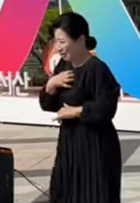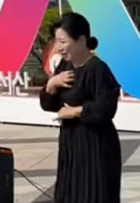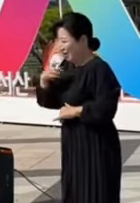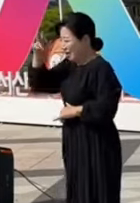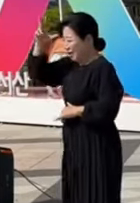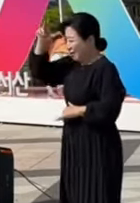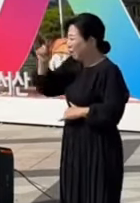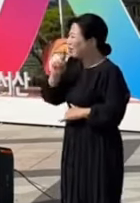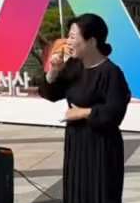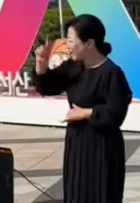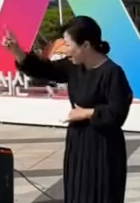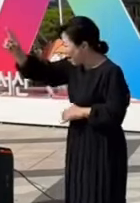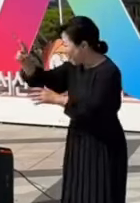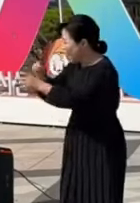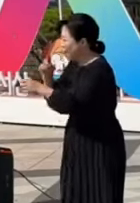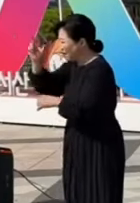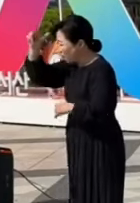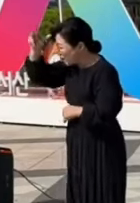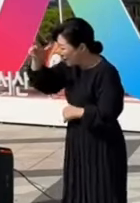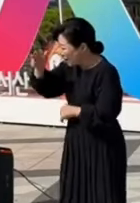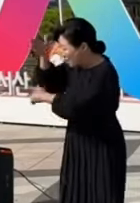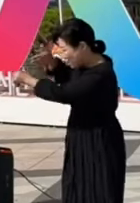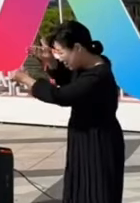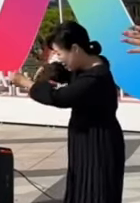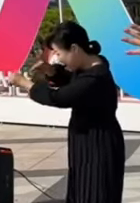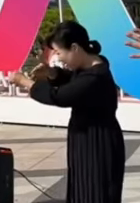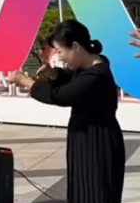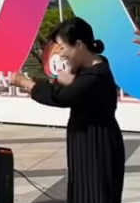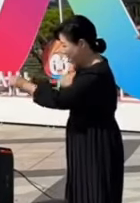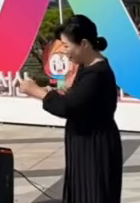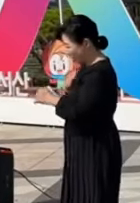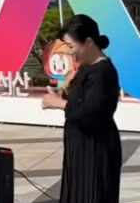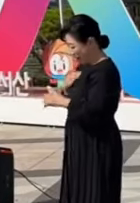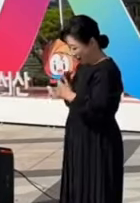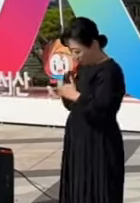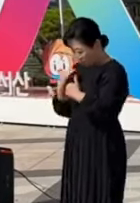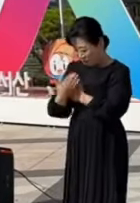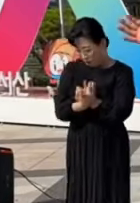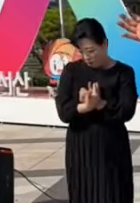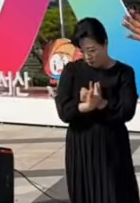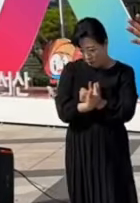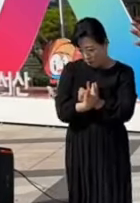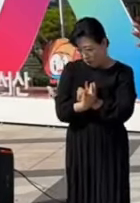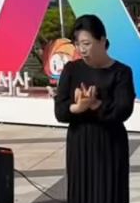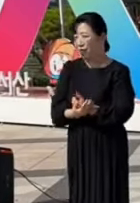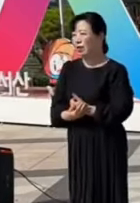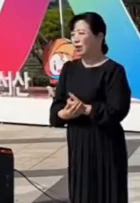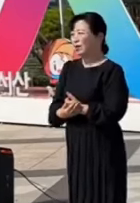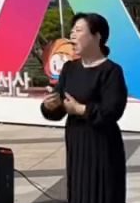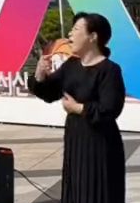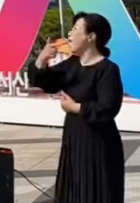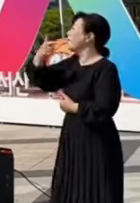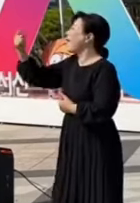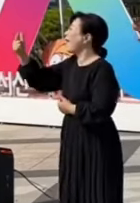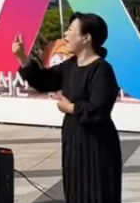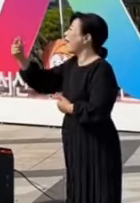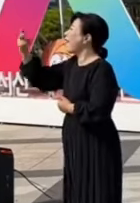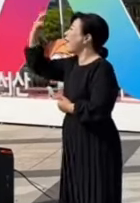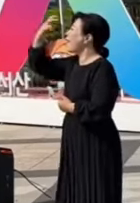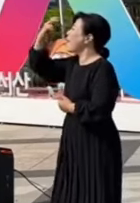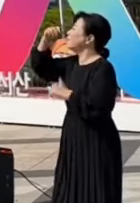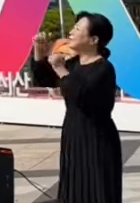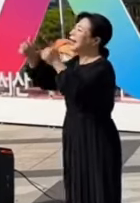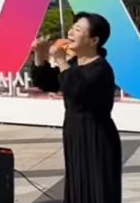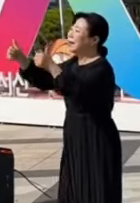계시는데 윤석열이가 2012년 3월 11일 날 그것도 대검찰청 강당에서